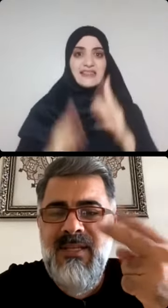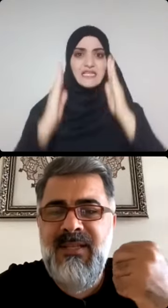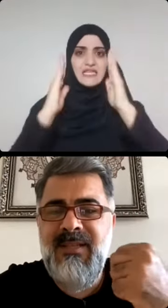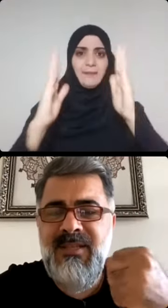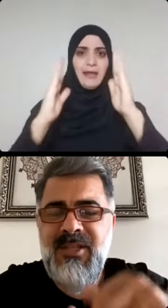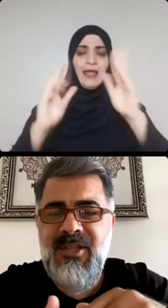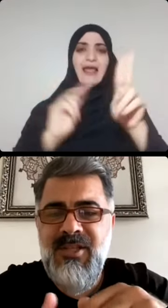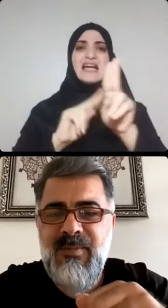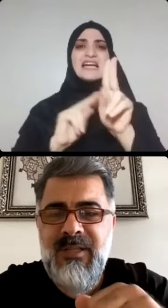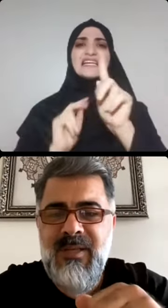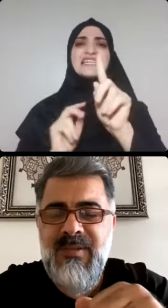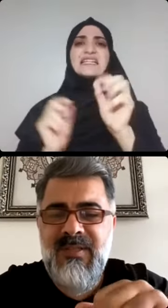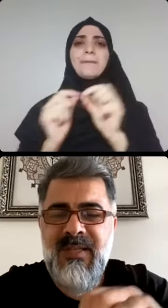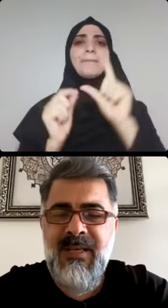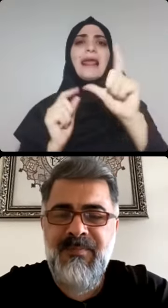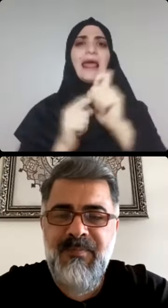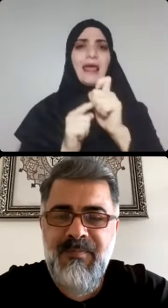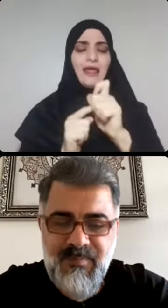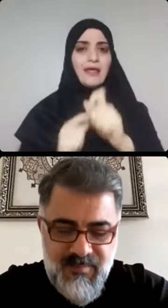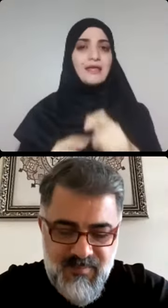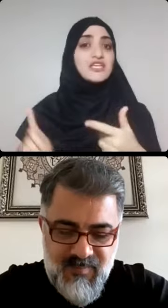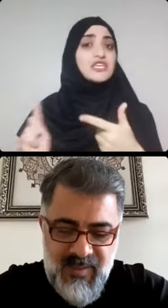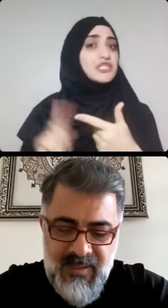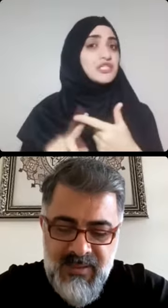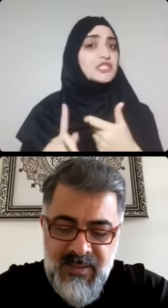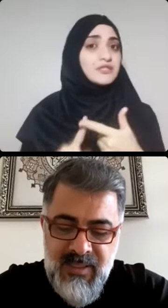İkincisi nedir? İkinci maddemiz ise,